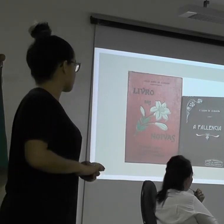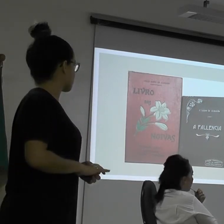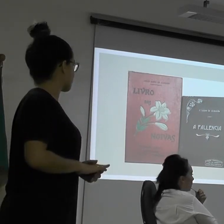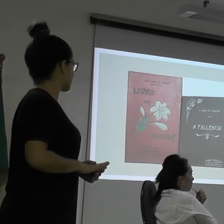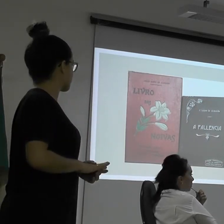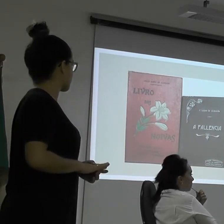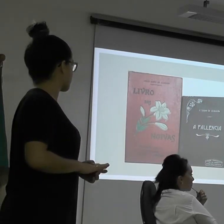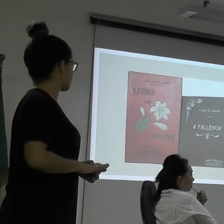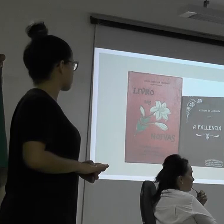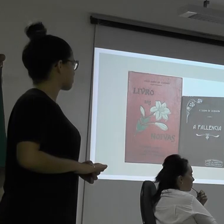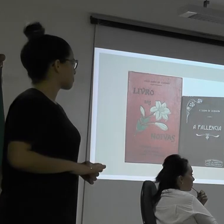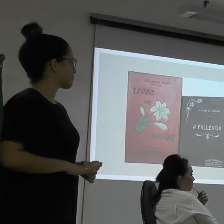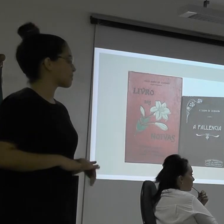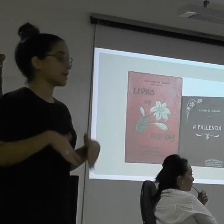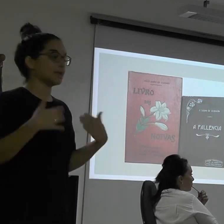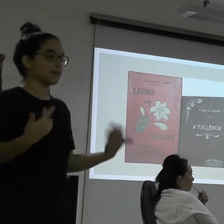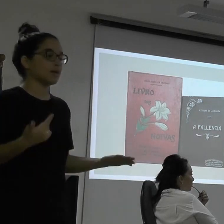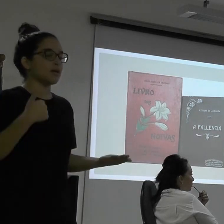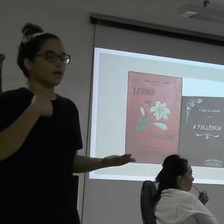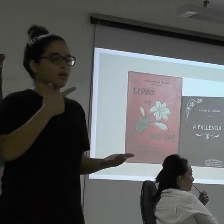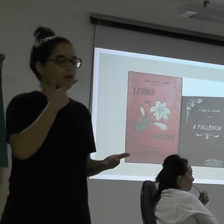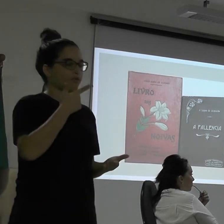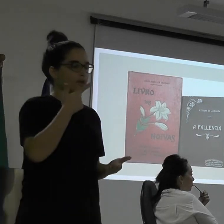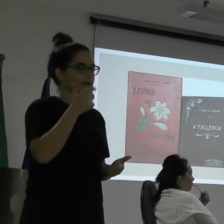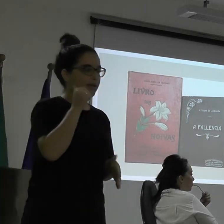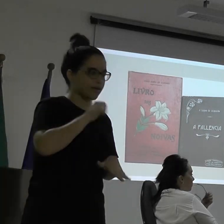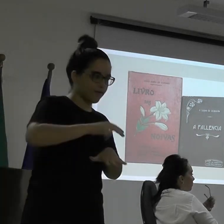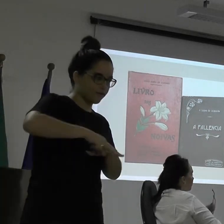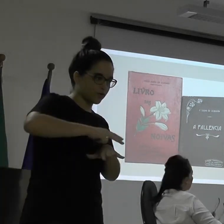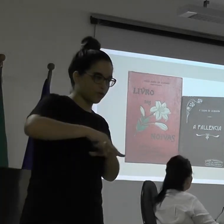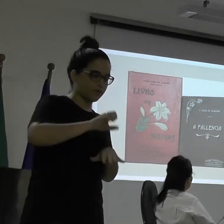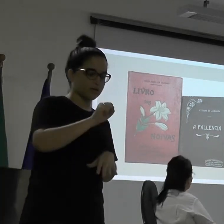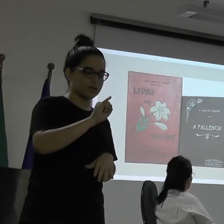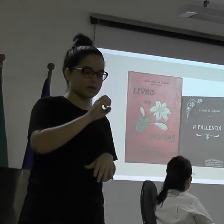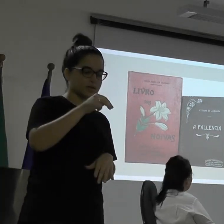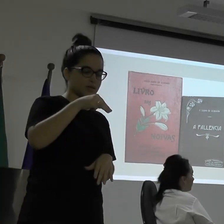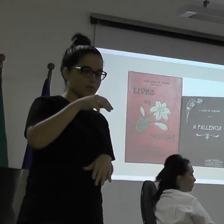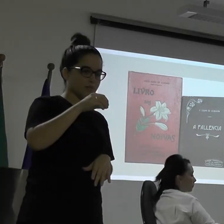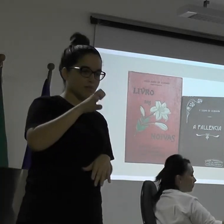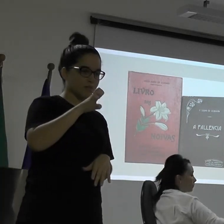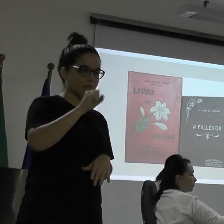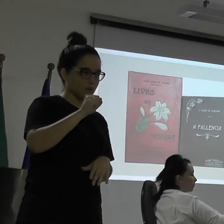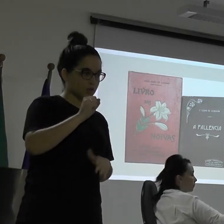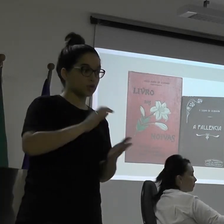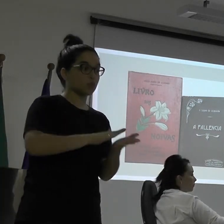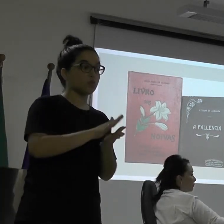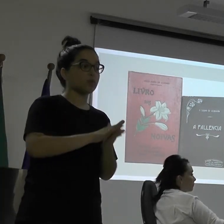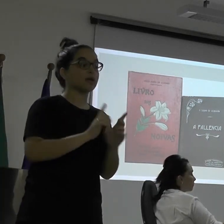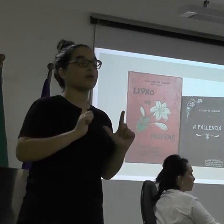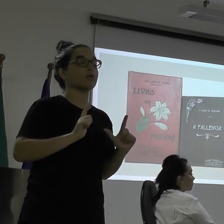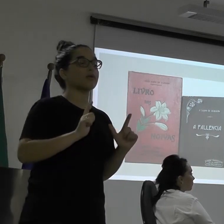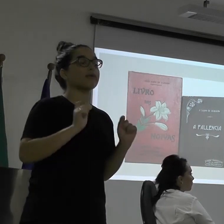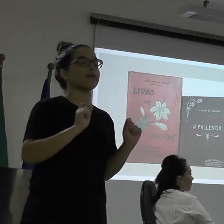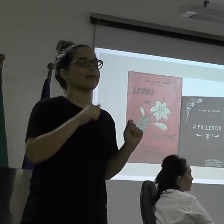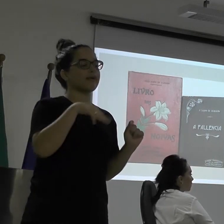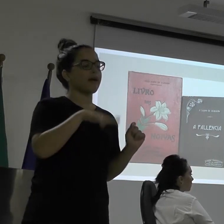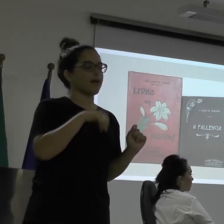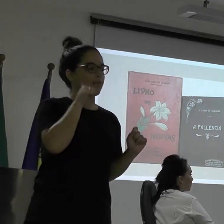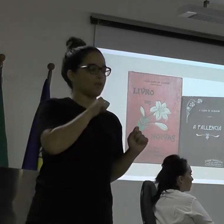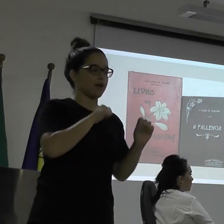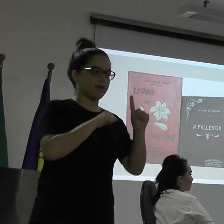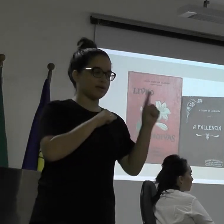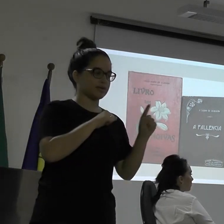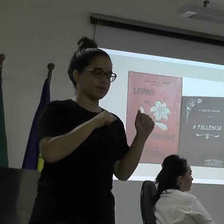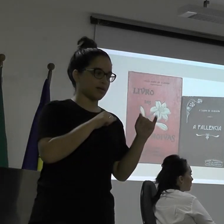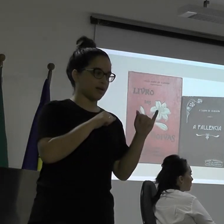Então, eu estava aqui dizendo que A Viúva Simões, a última edição, foi publicada exatamente por iniciativa da Zaide Musar pela editora